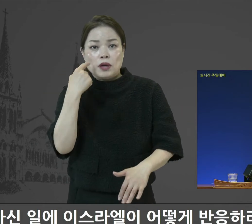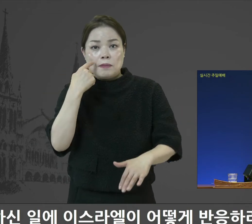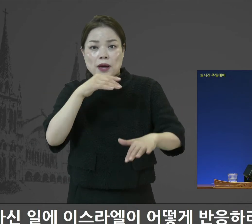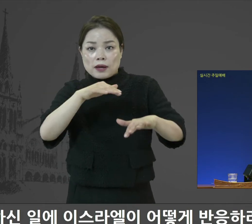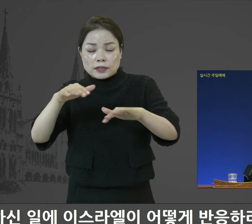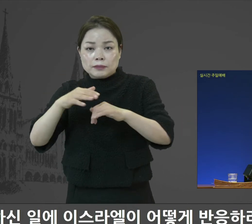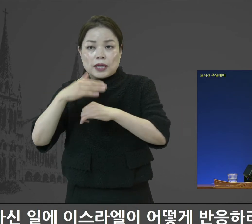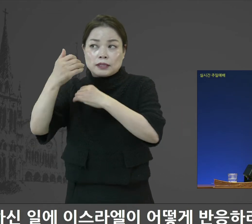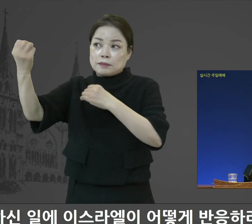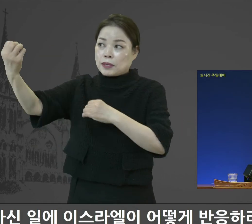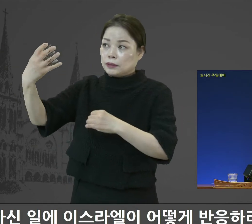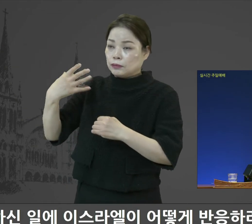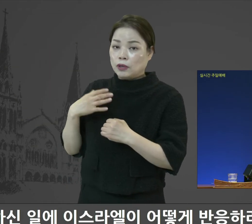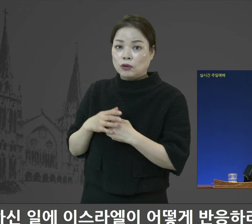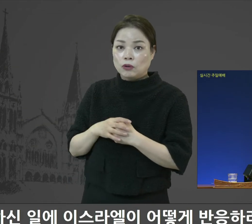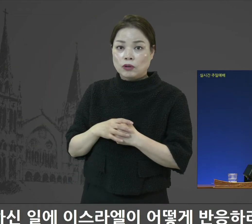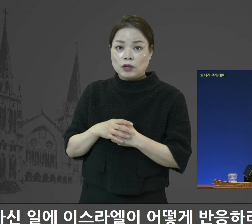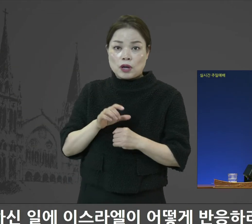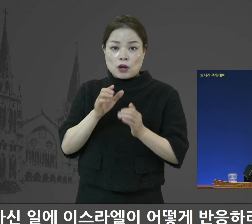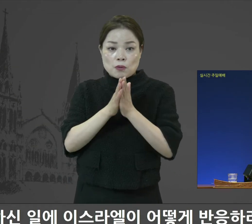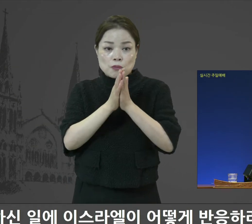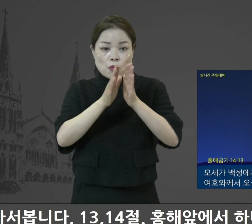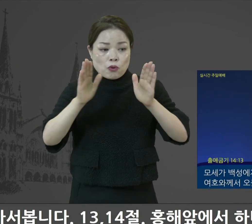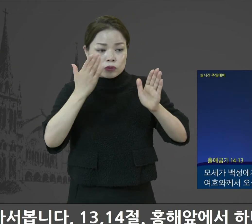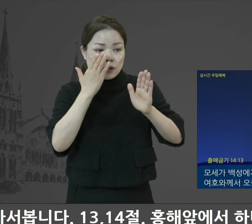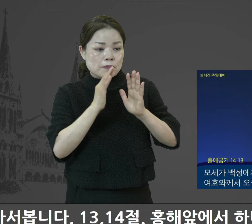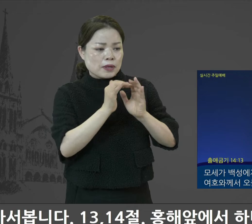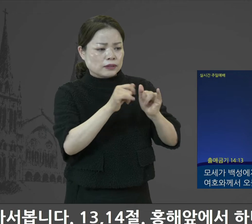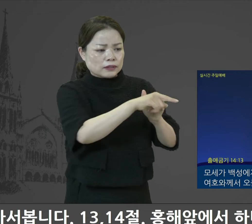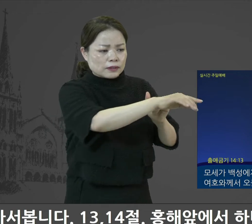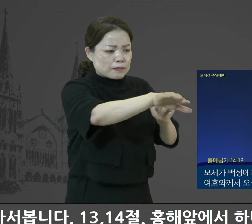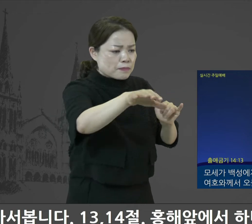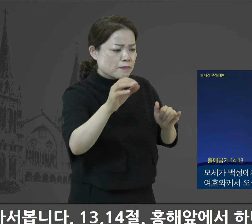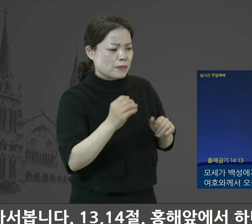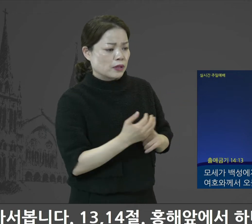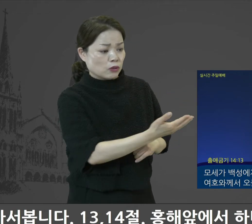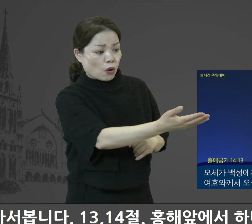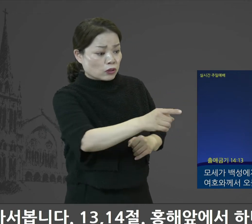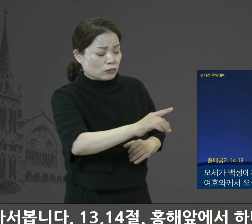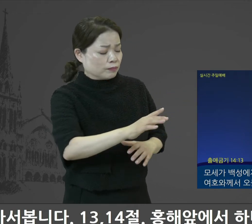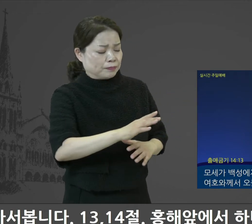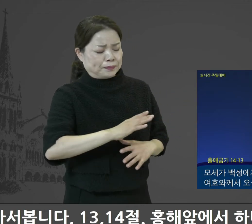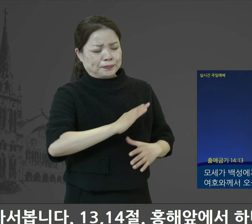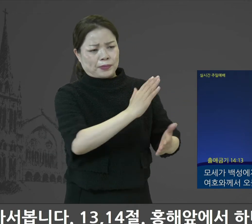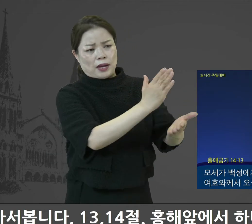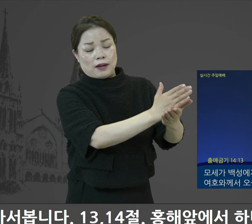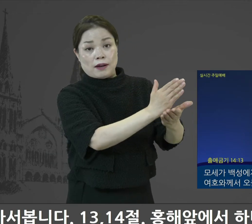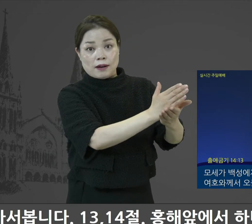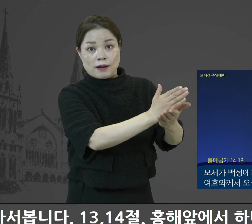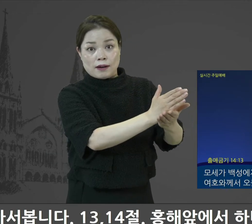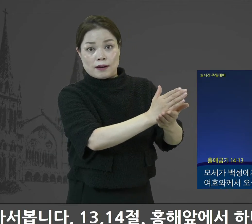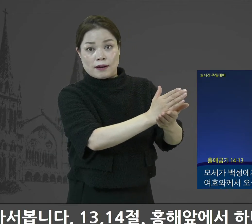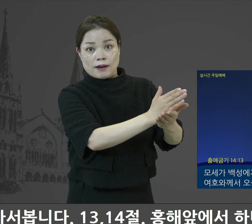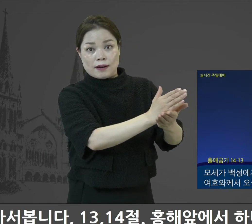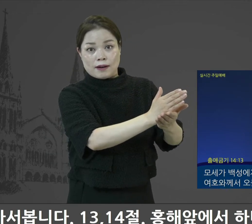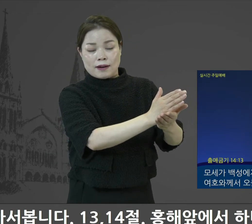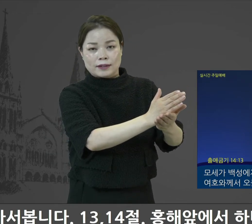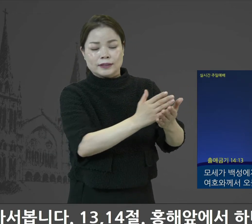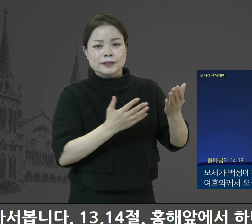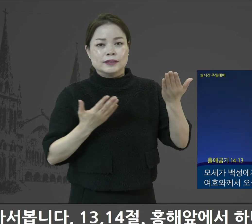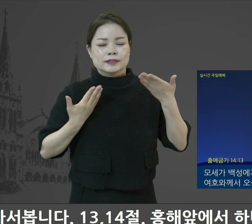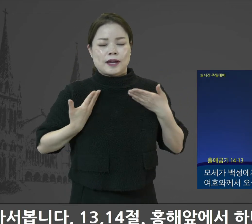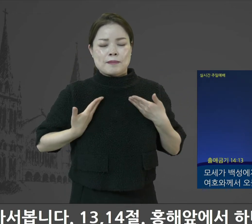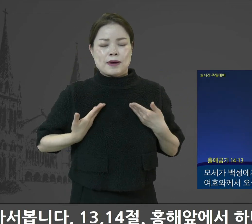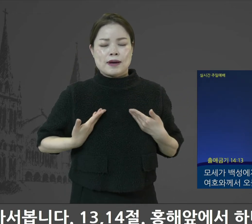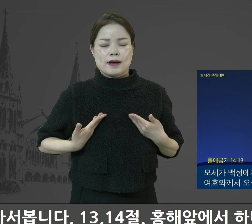제가 읽겠습니다. 모세가 백성에게 이르되 너희는 두려워하지 말고 가만히